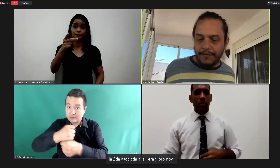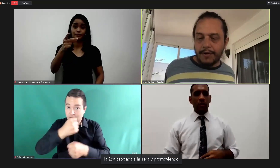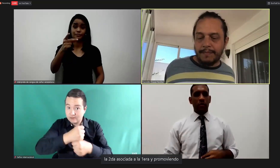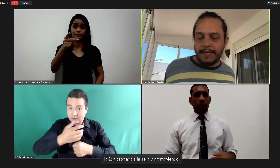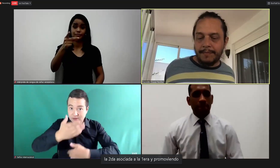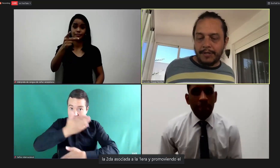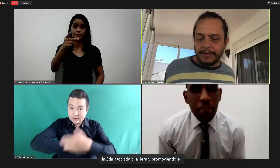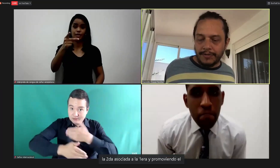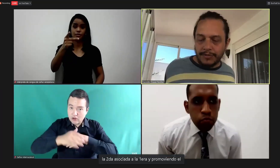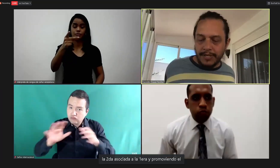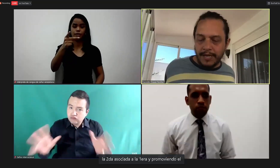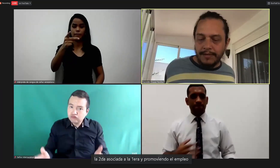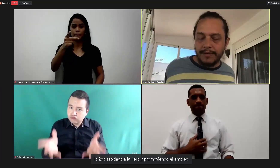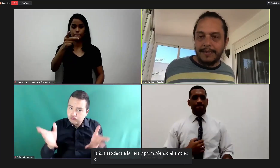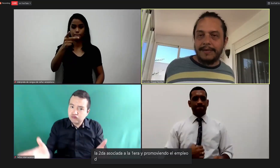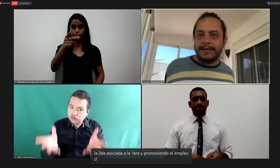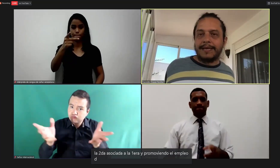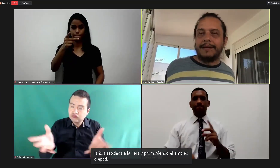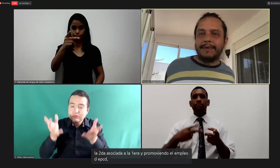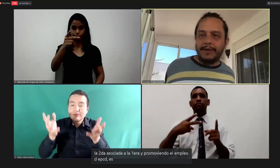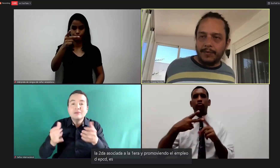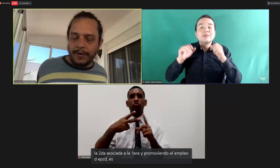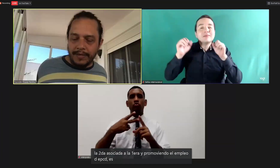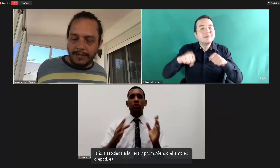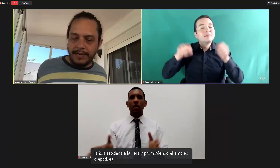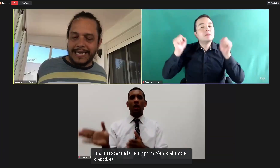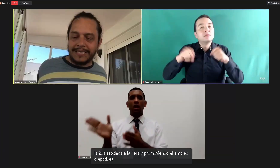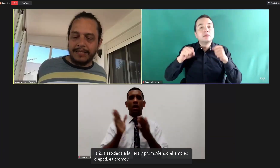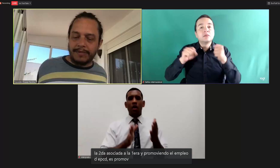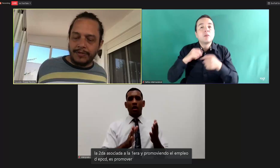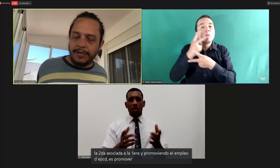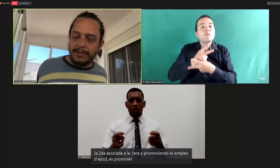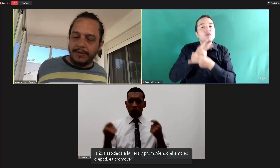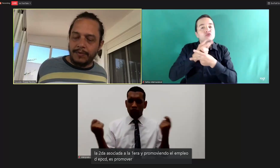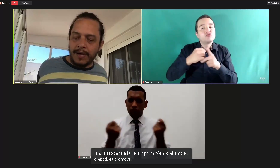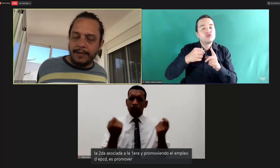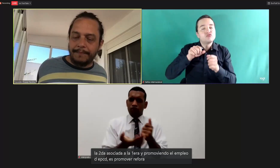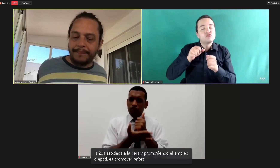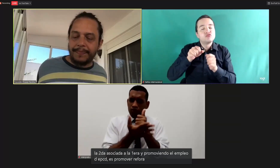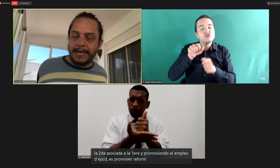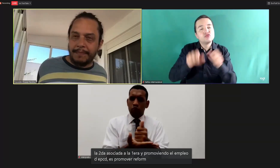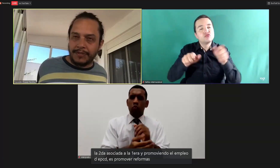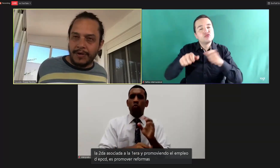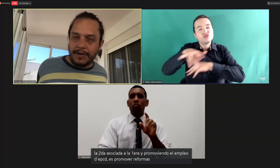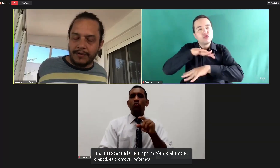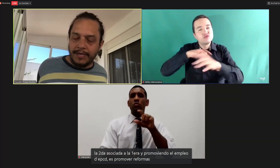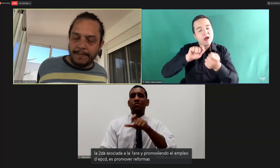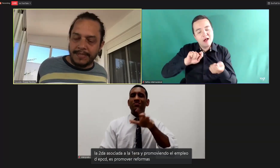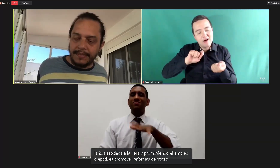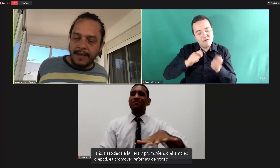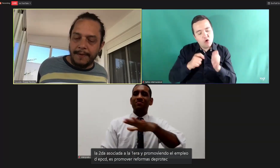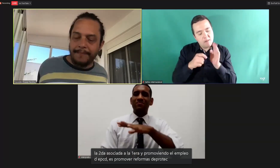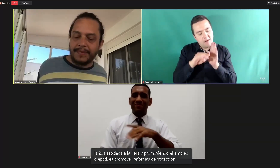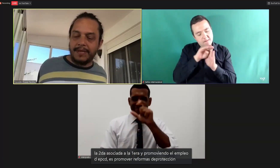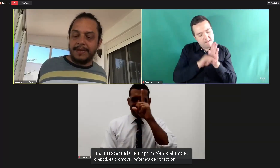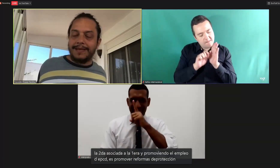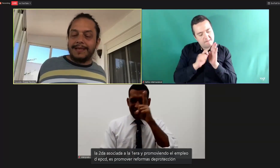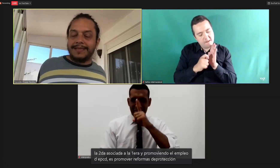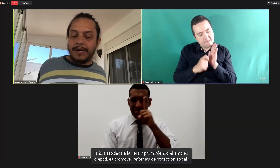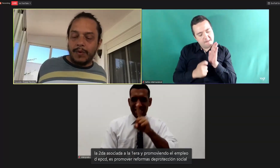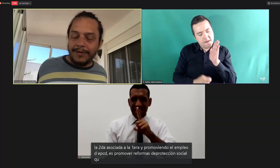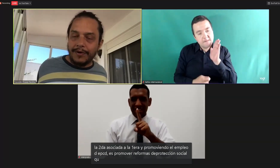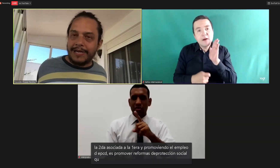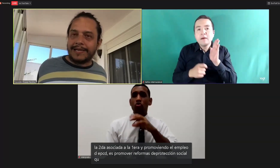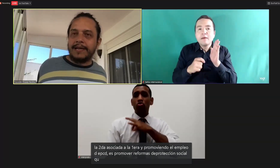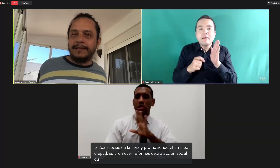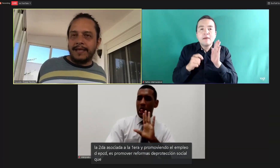promover reformas de protección social que evalúen la situación individual de las personas con discapacidad